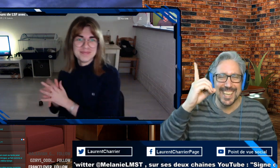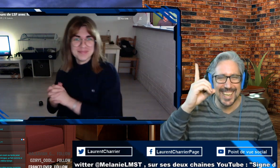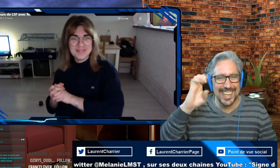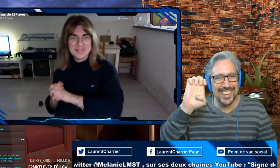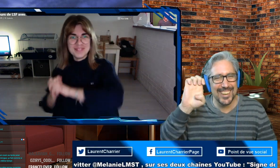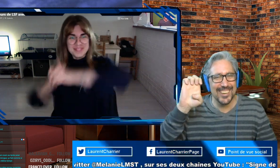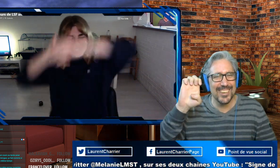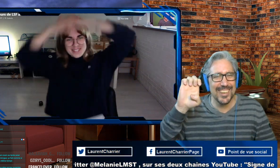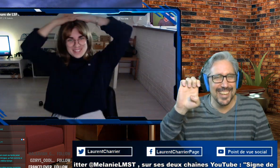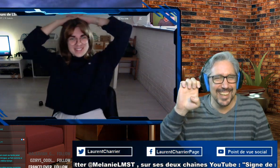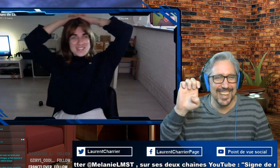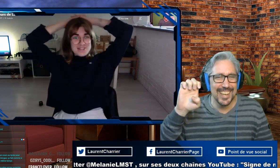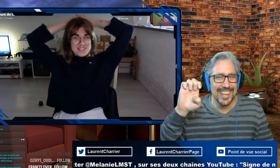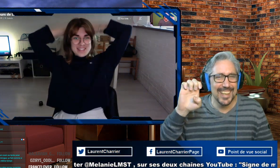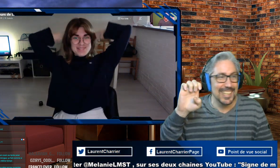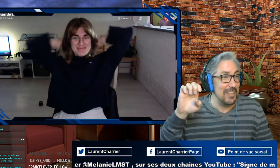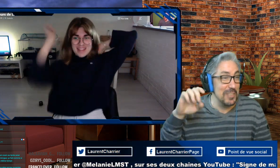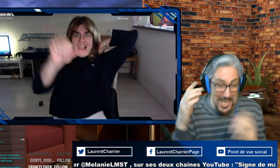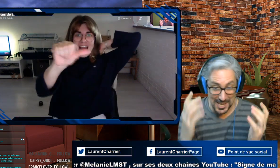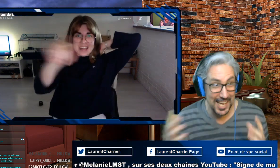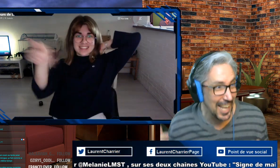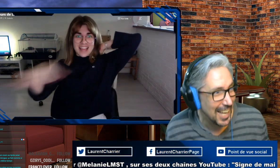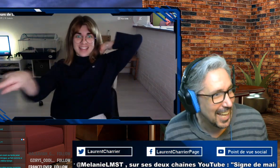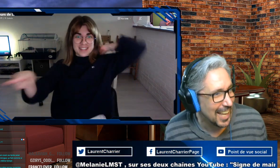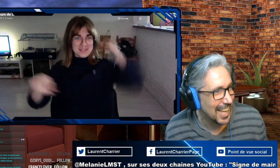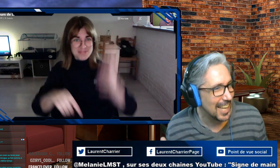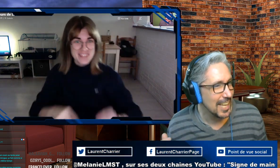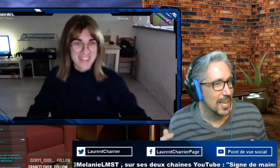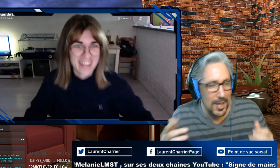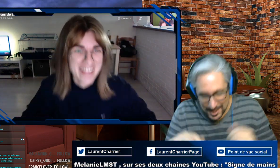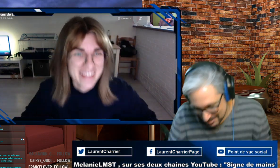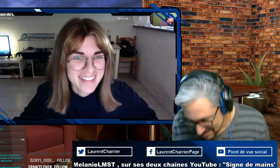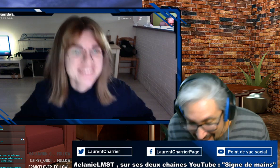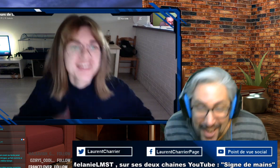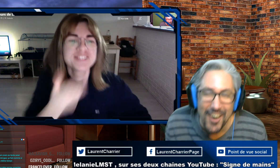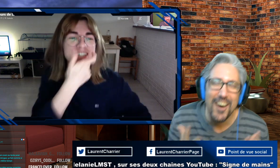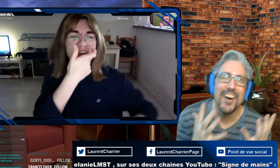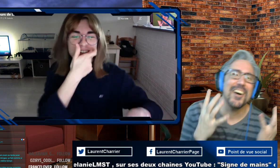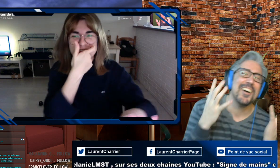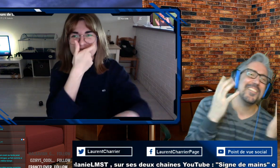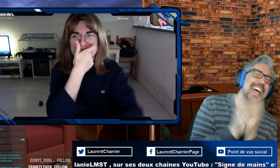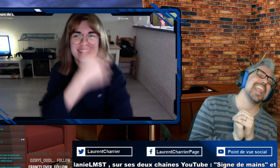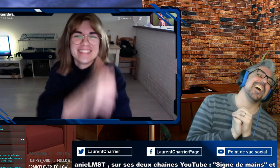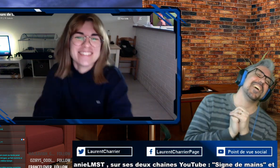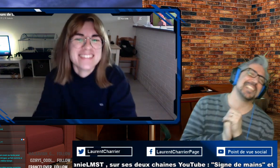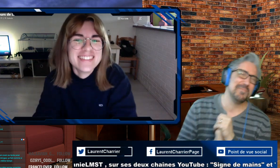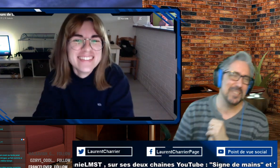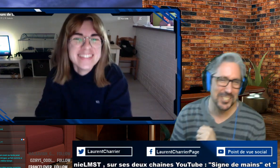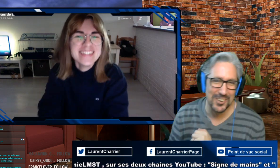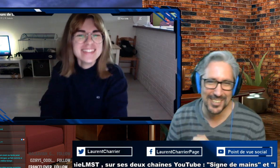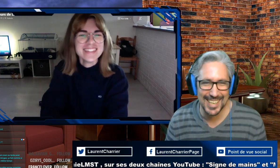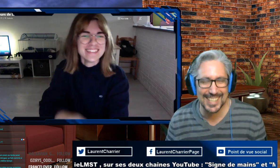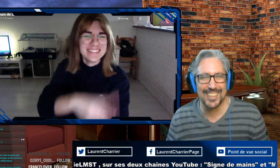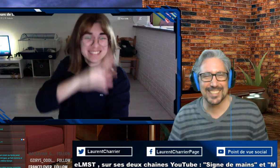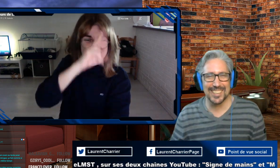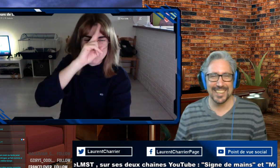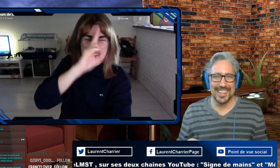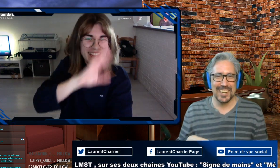D, E. C'est fini? T'as fini? A, B, D. Mais non! Mais non! T'es